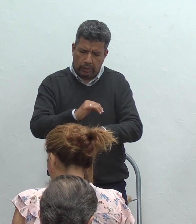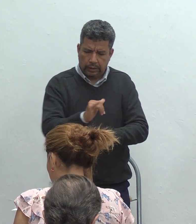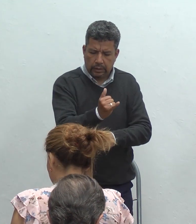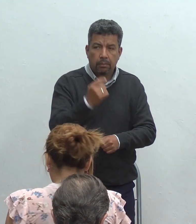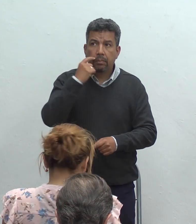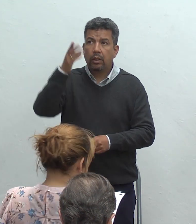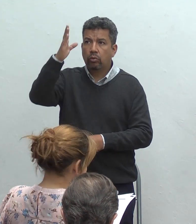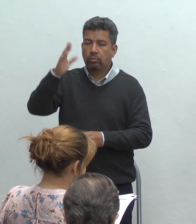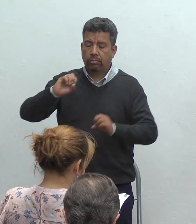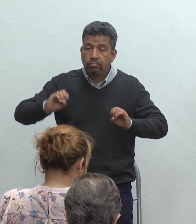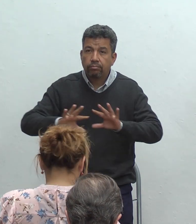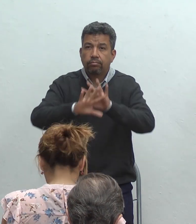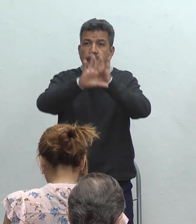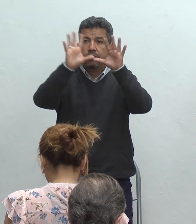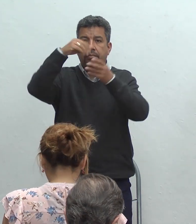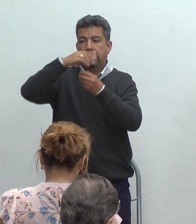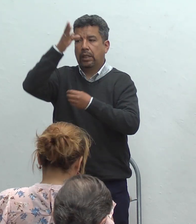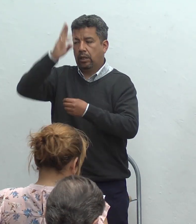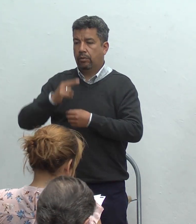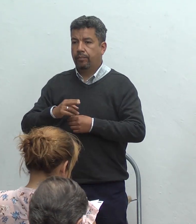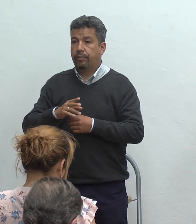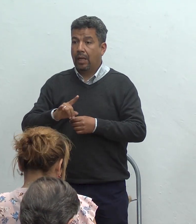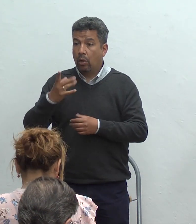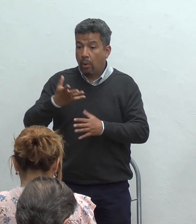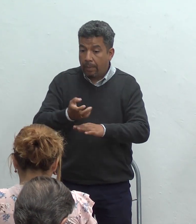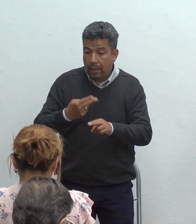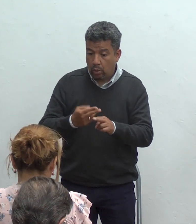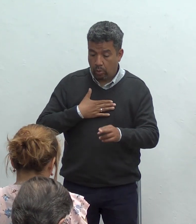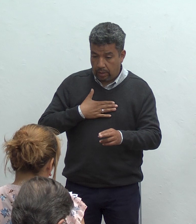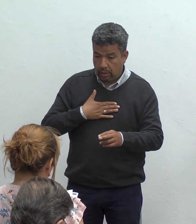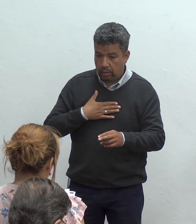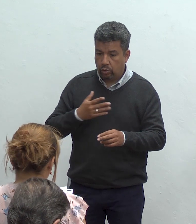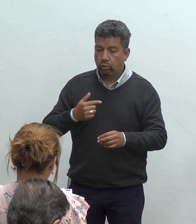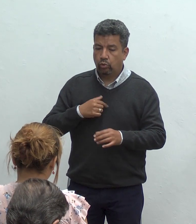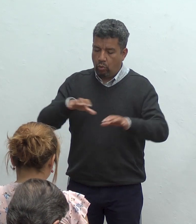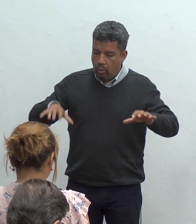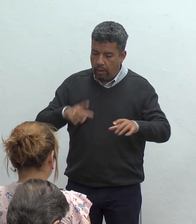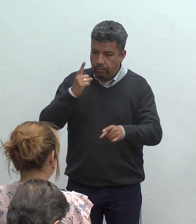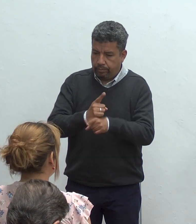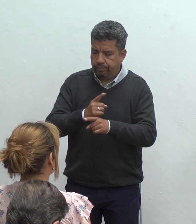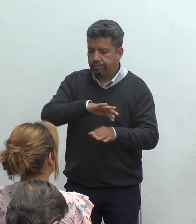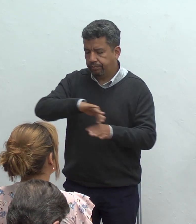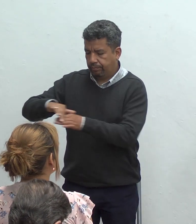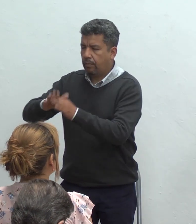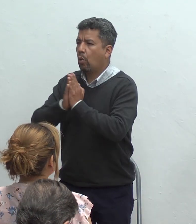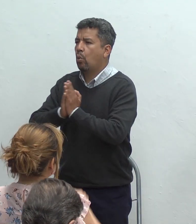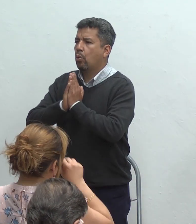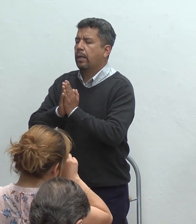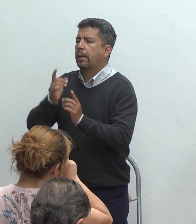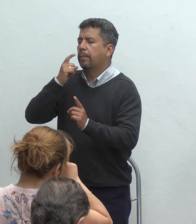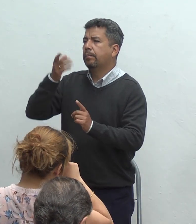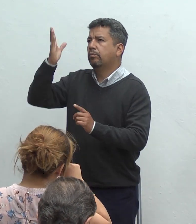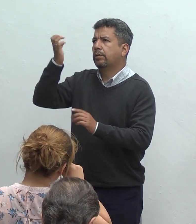el Padre sea glorificado en el Hijo. Si algo en mi nombre, yo lo haré. Vamos a orar pidiendo a Dios que obre